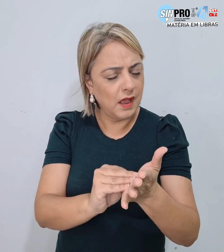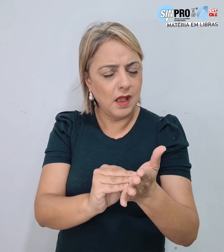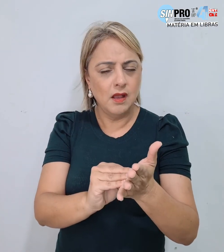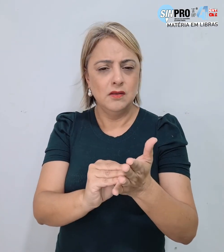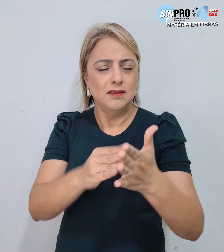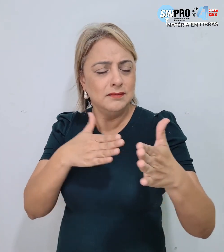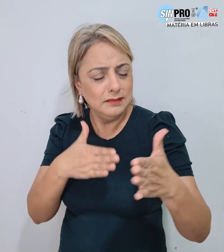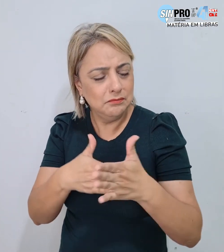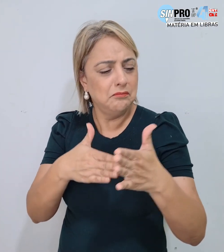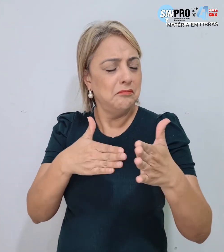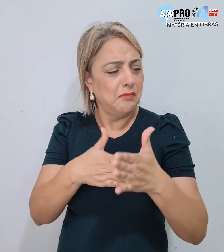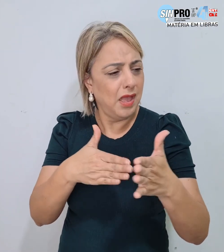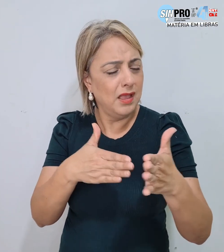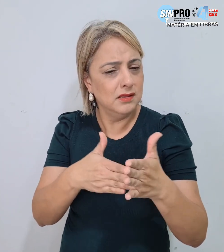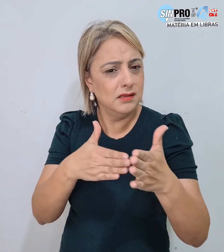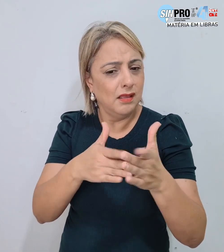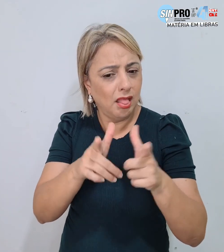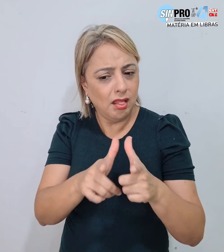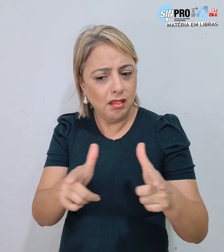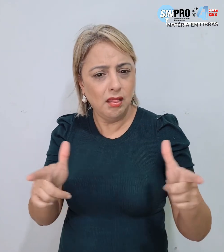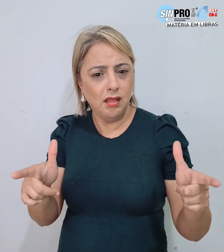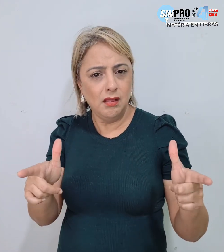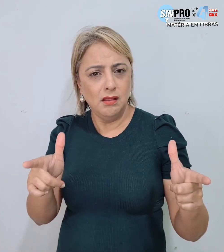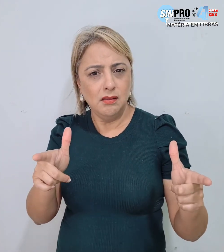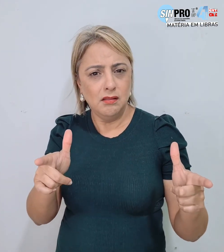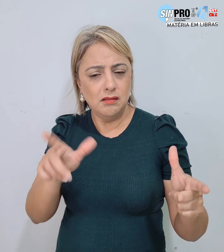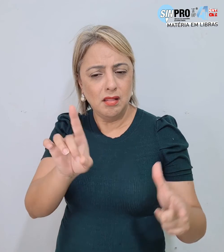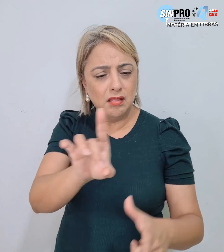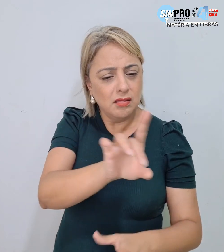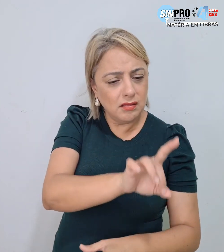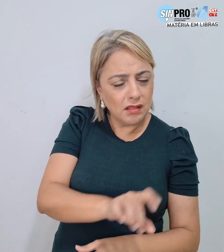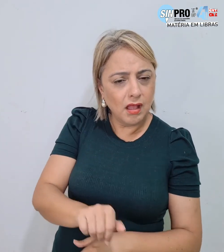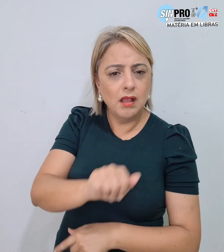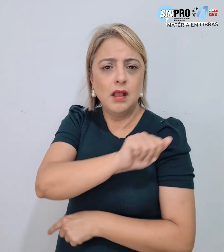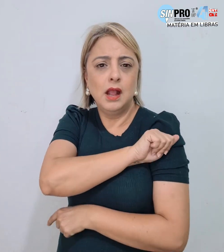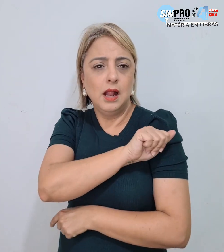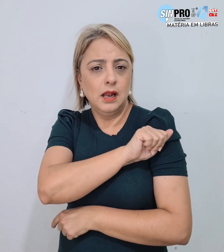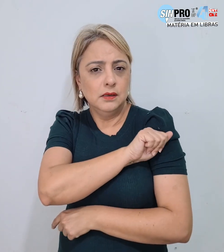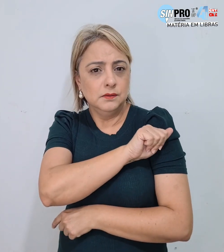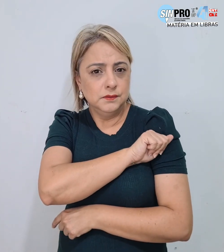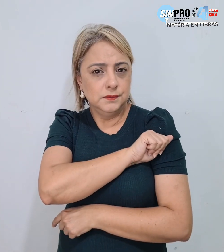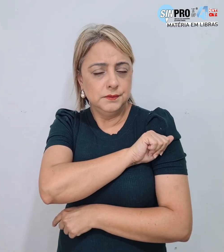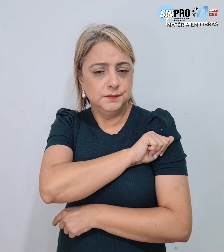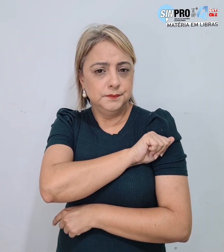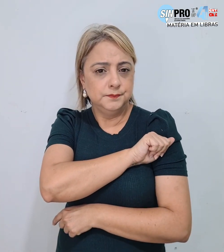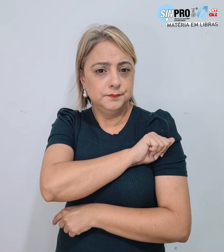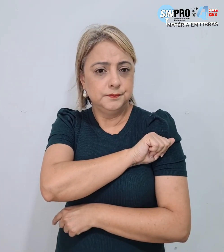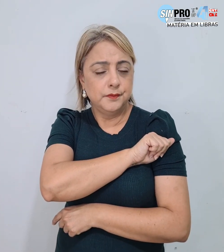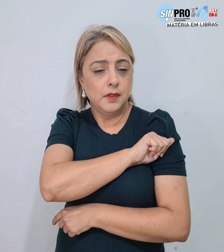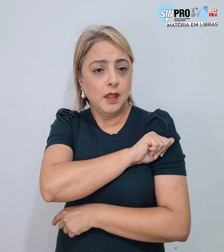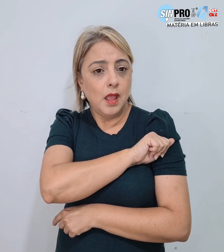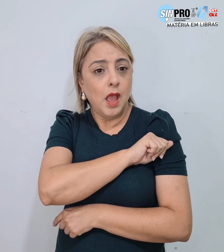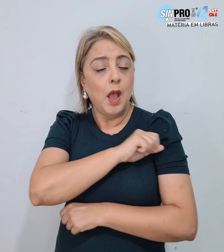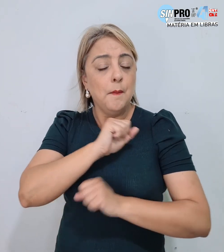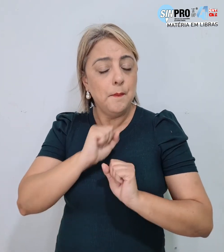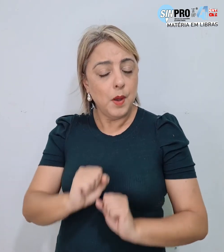impede que grande parte um dos Estudantes o Exerça seu direito